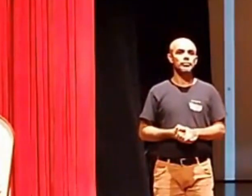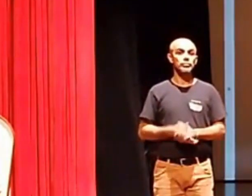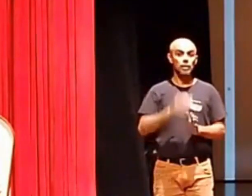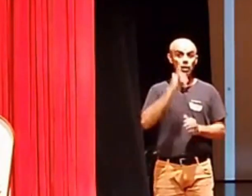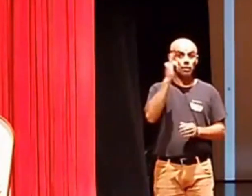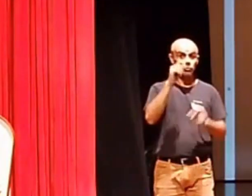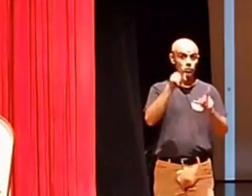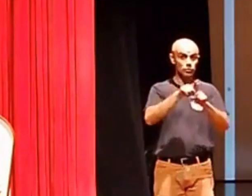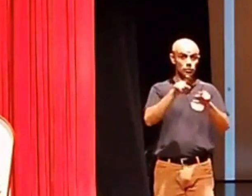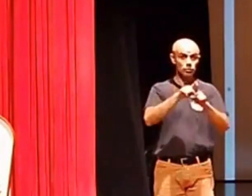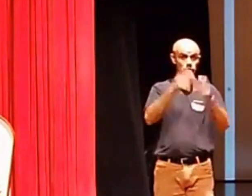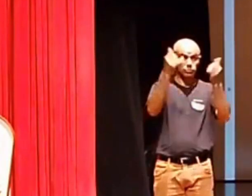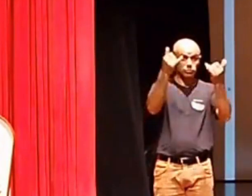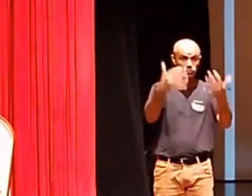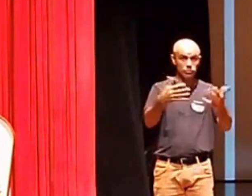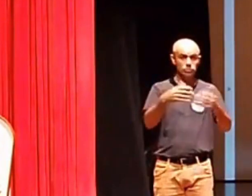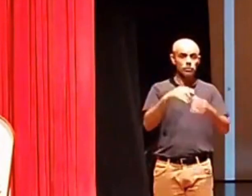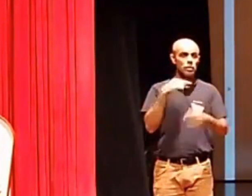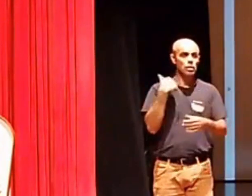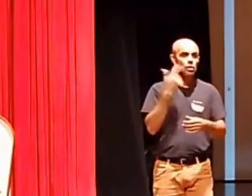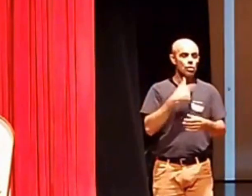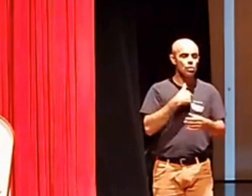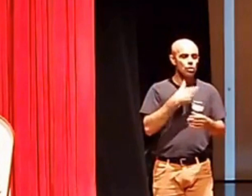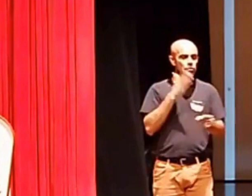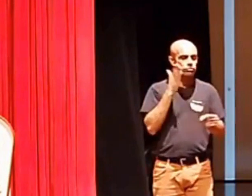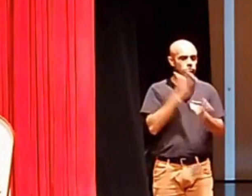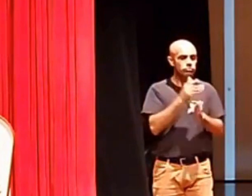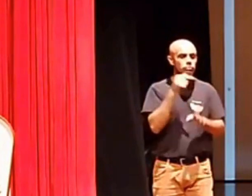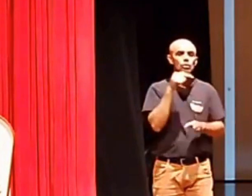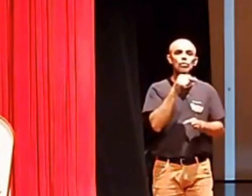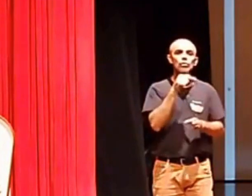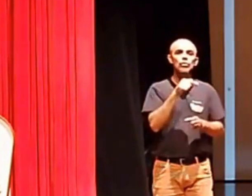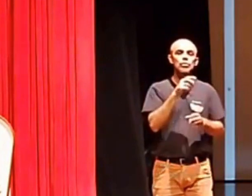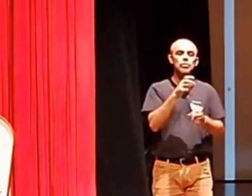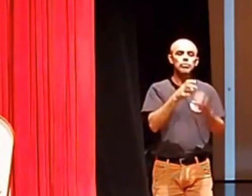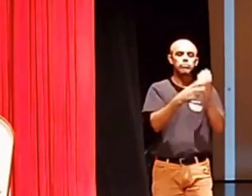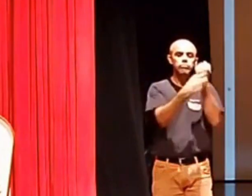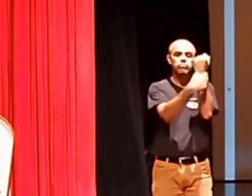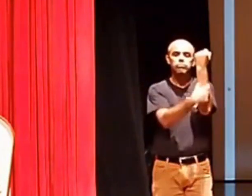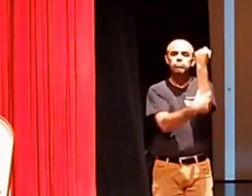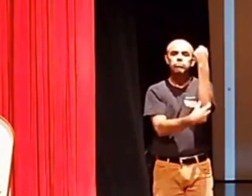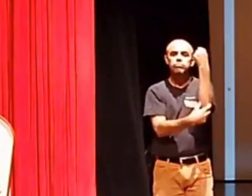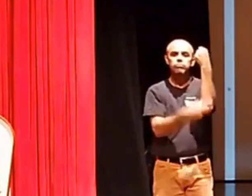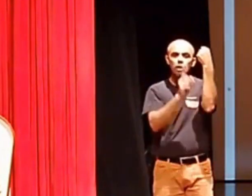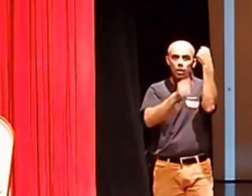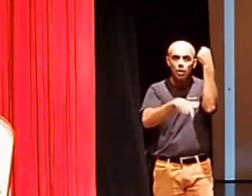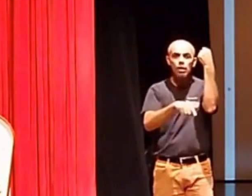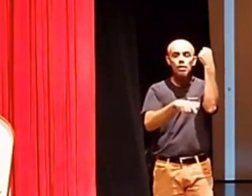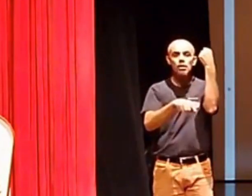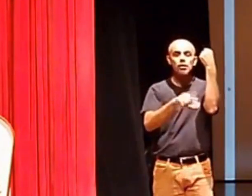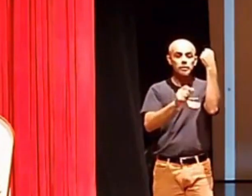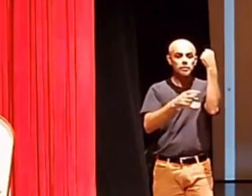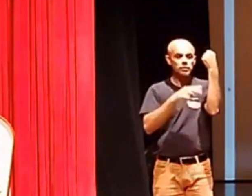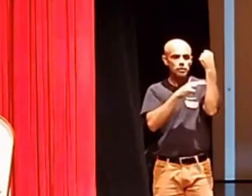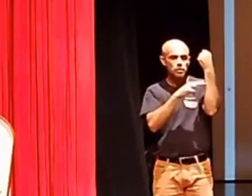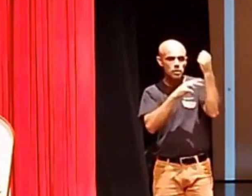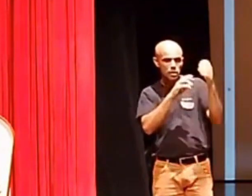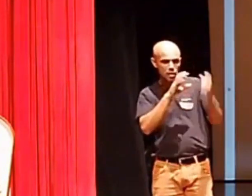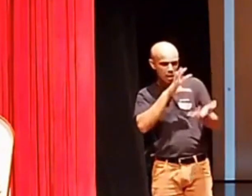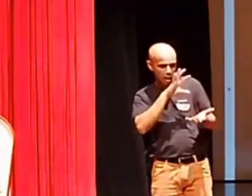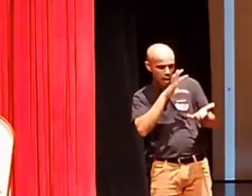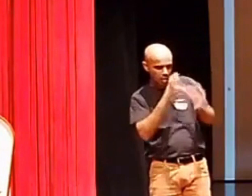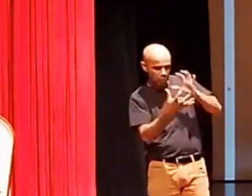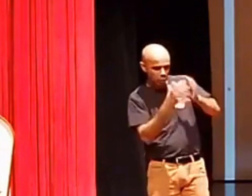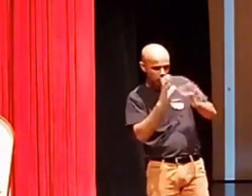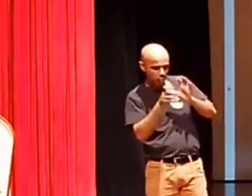Importante falar também que a gente só considera a escoliose quando essa condição, ou seja, essa alteração que eu